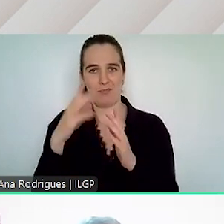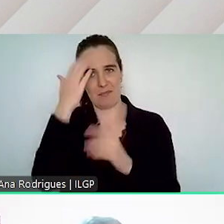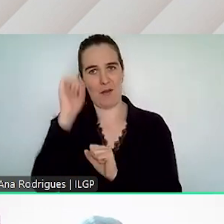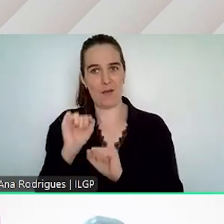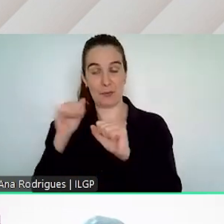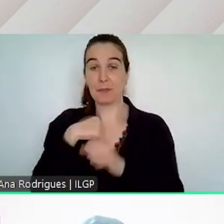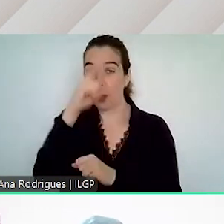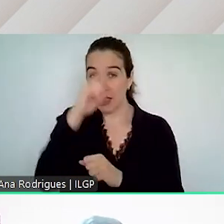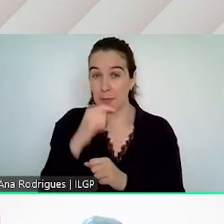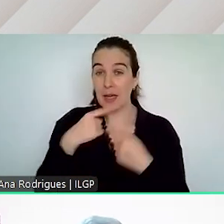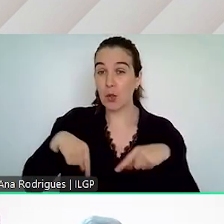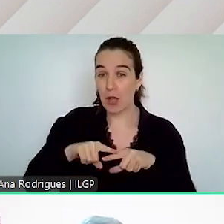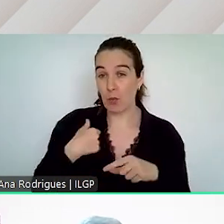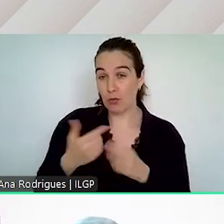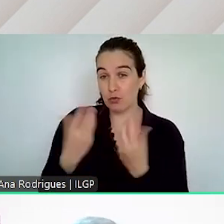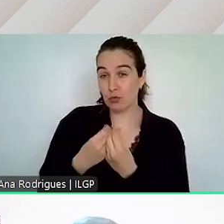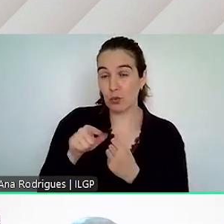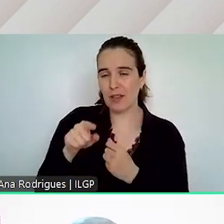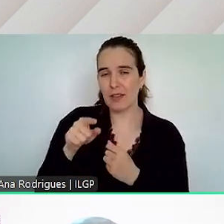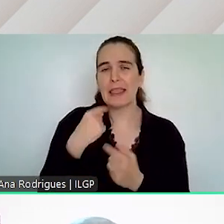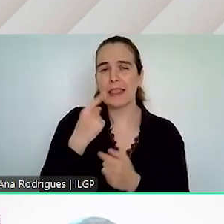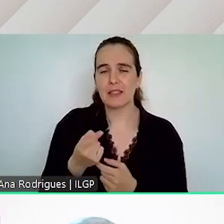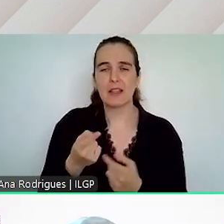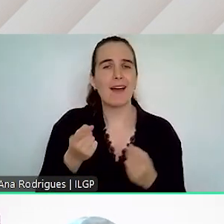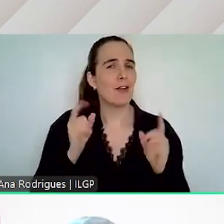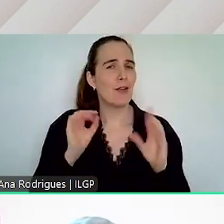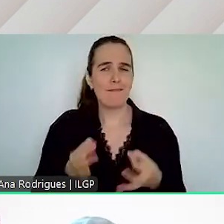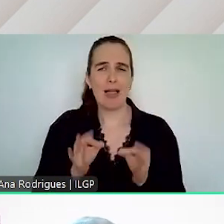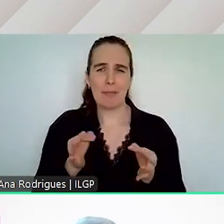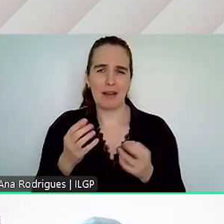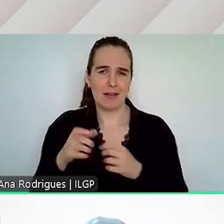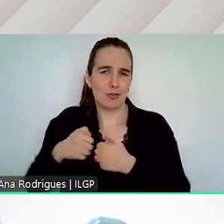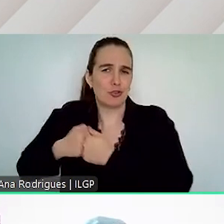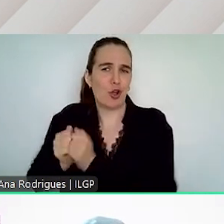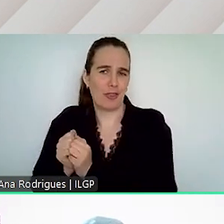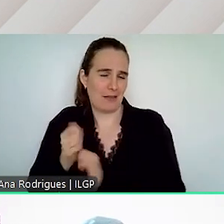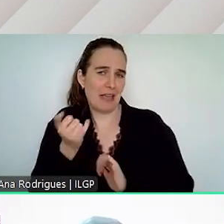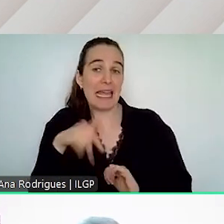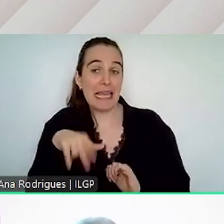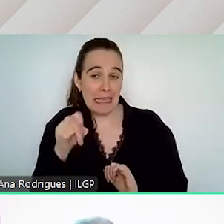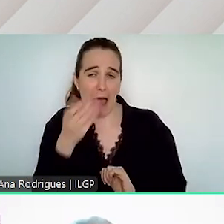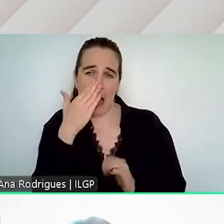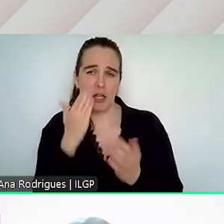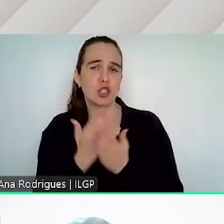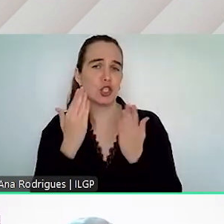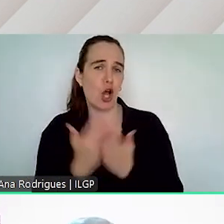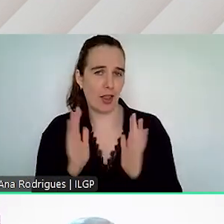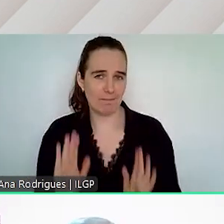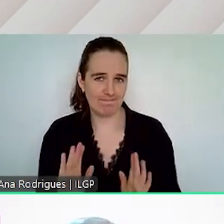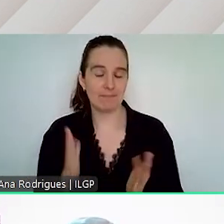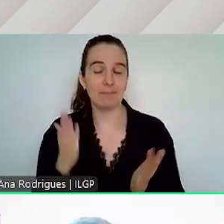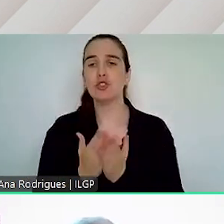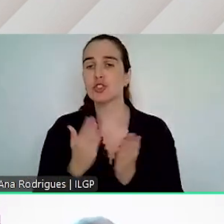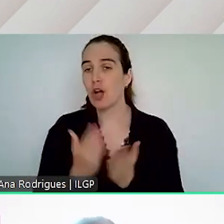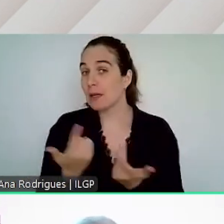sempre muito nessa ideia. Não vale a pena aqui criar subterfúgios, o INA é uma escola. Pá, é uma escola com